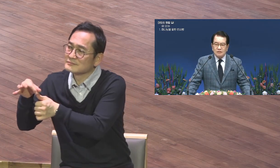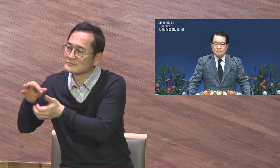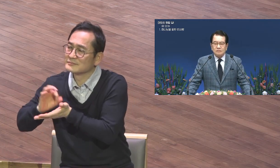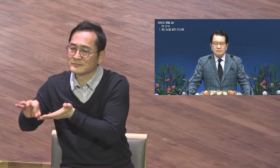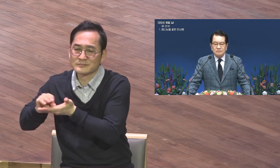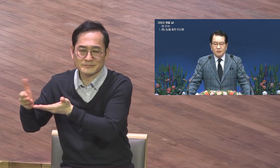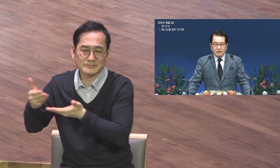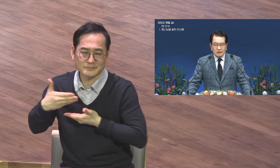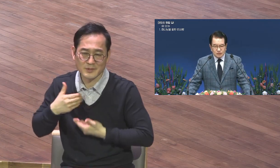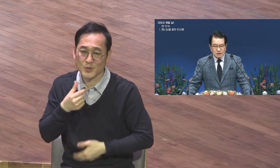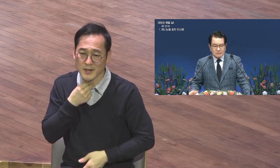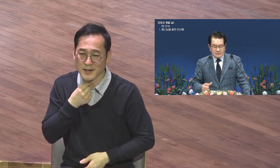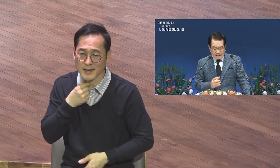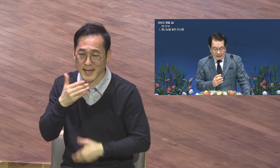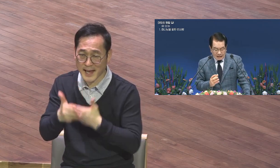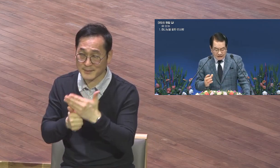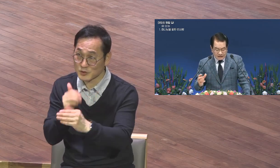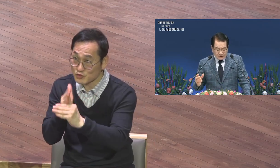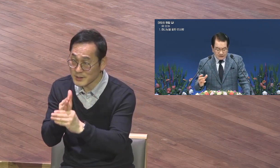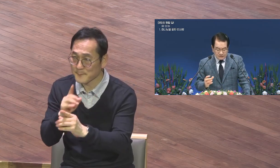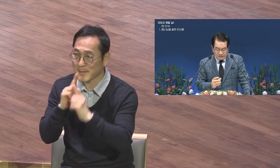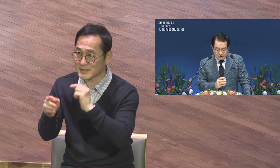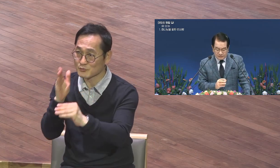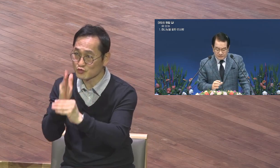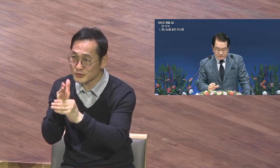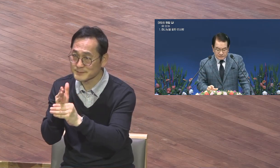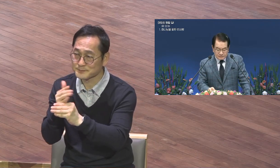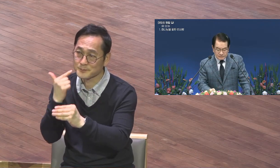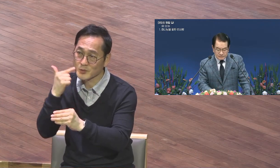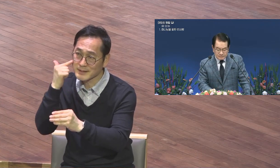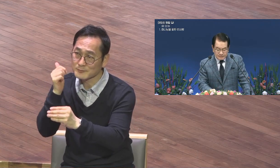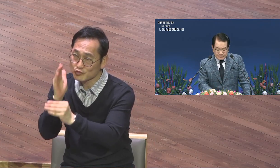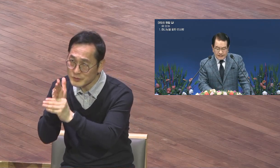말씀 중심, 목회자 중심 딱 돼 있거든요.